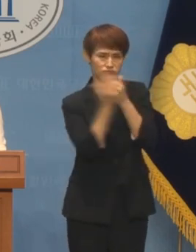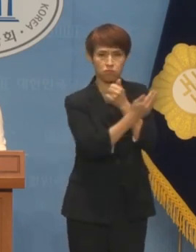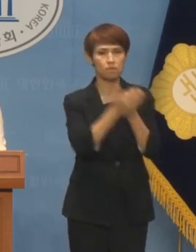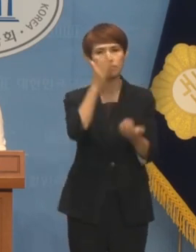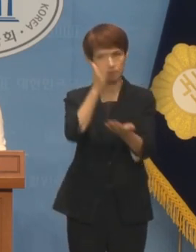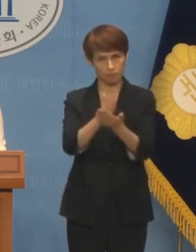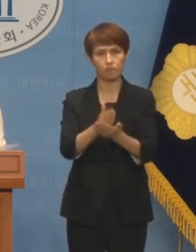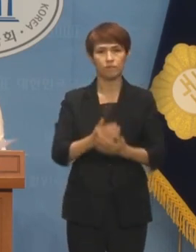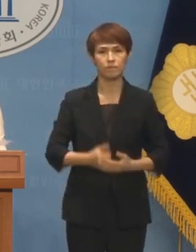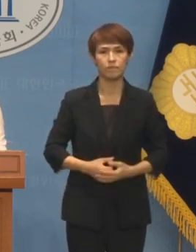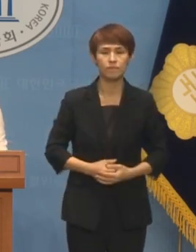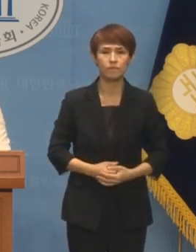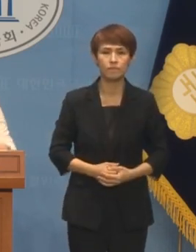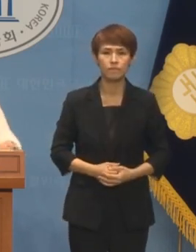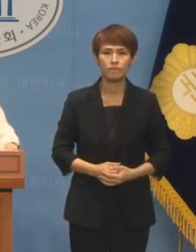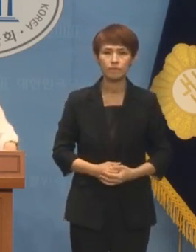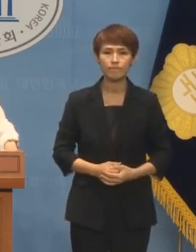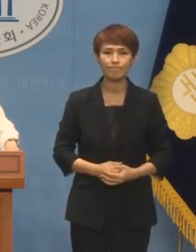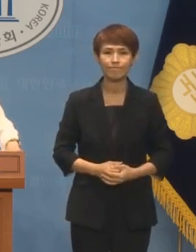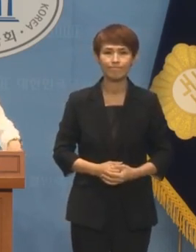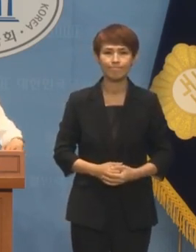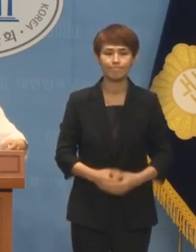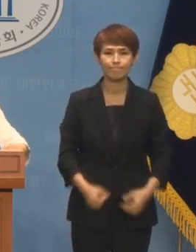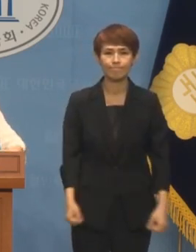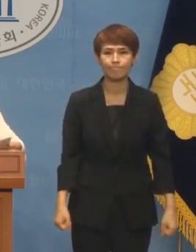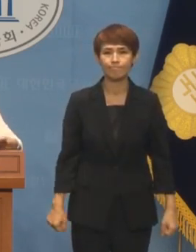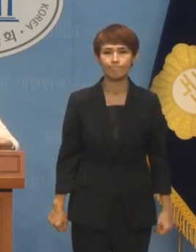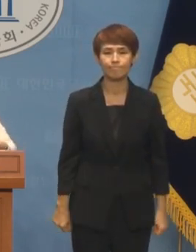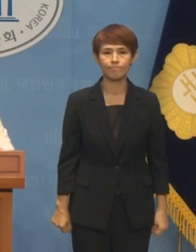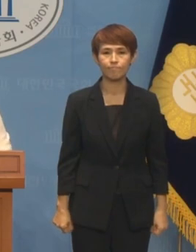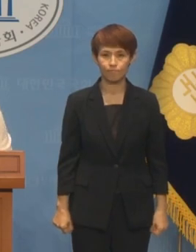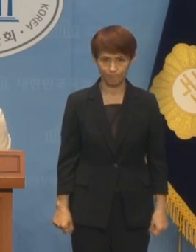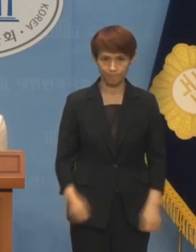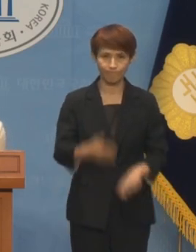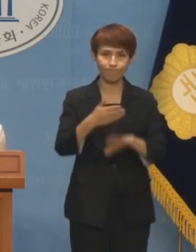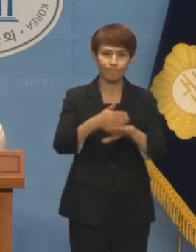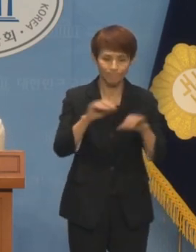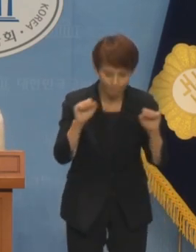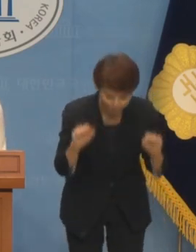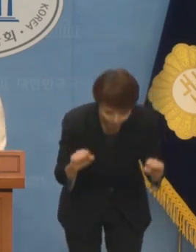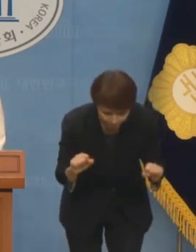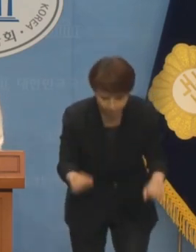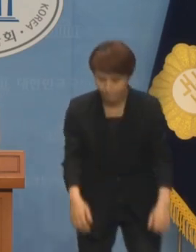경고합니다. 네, 감사합니다.